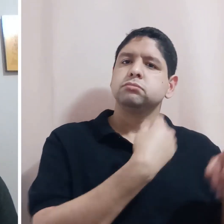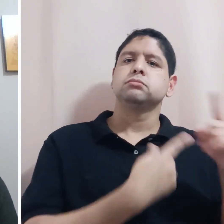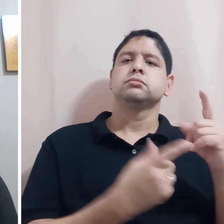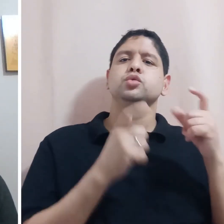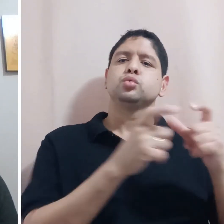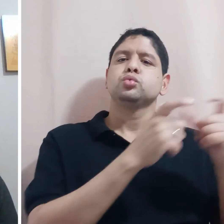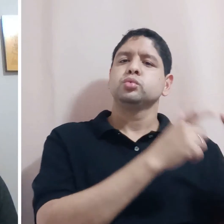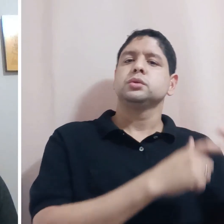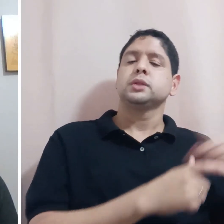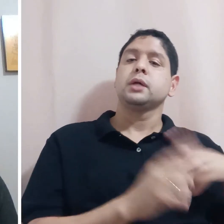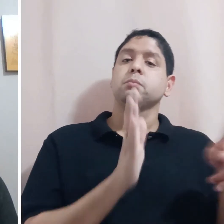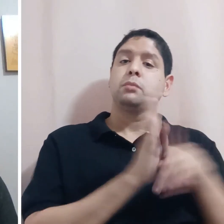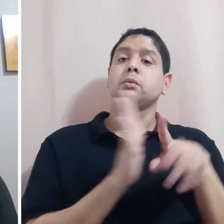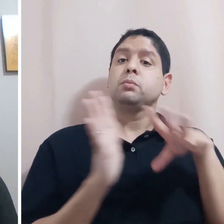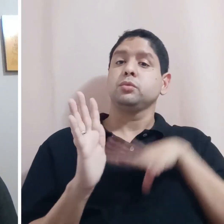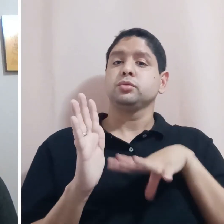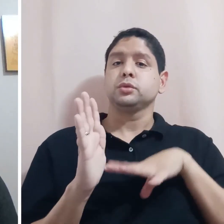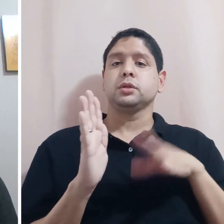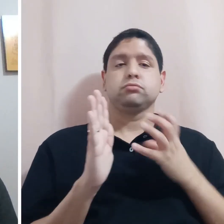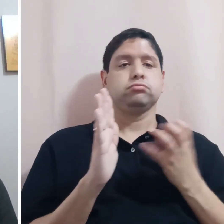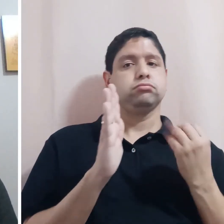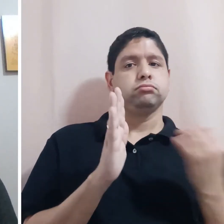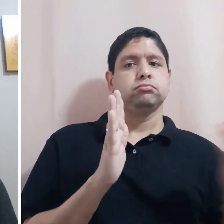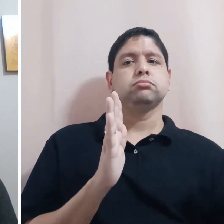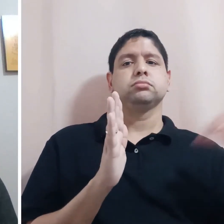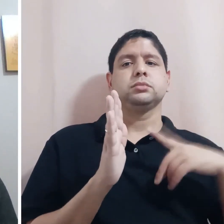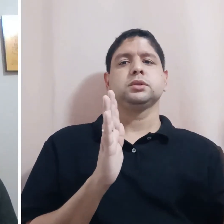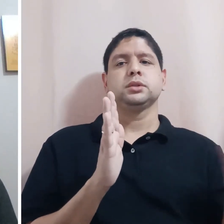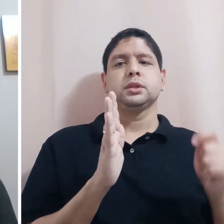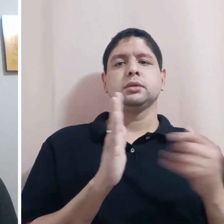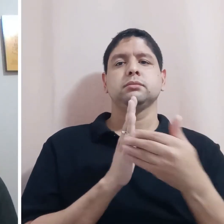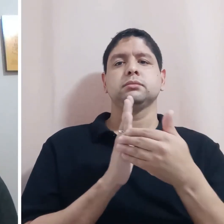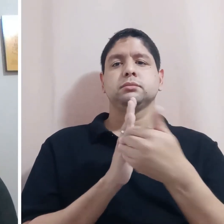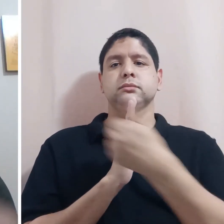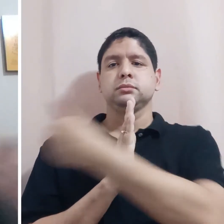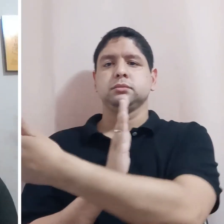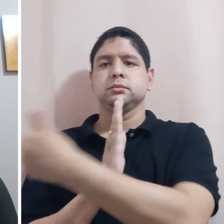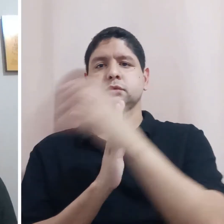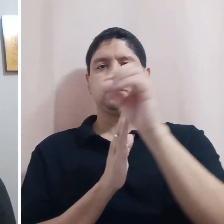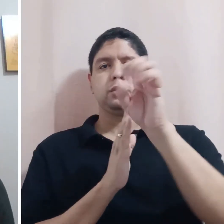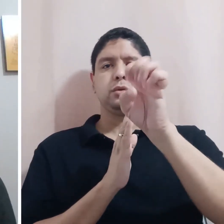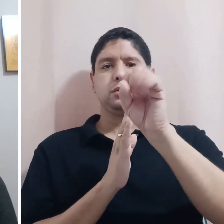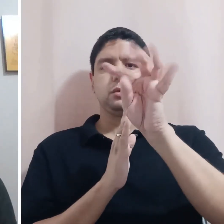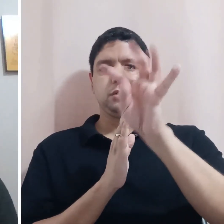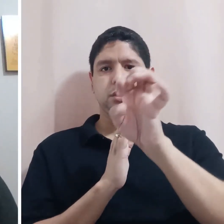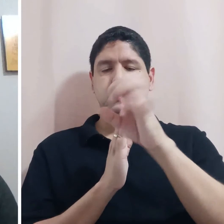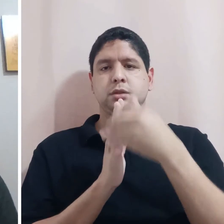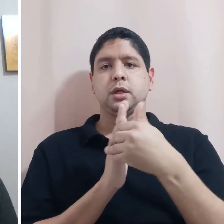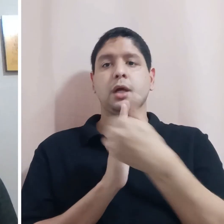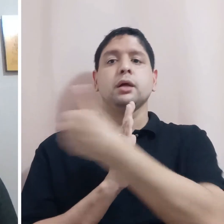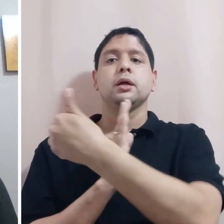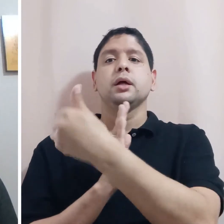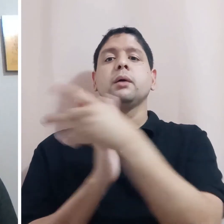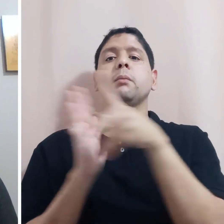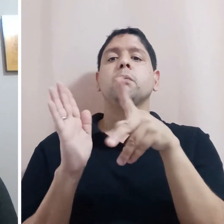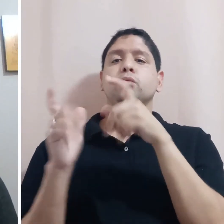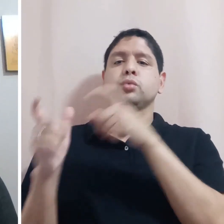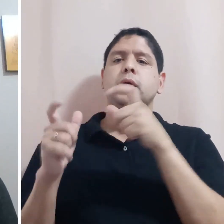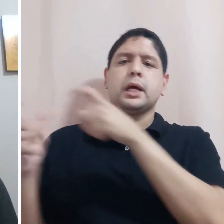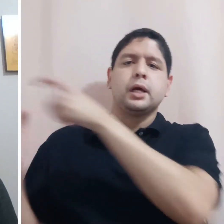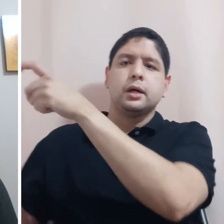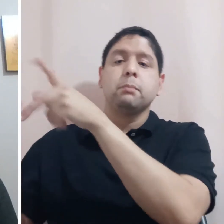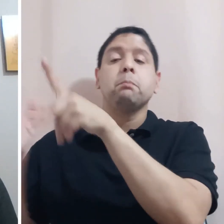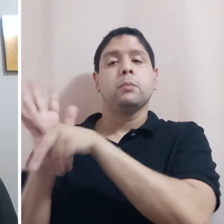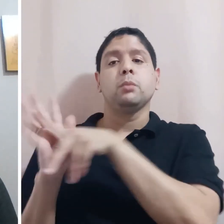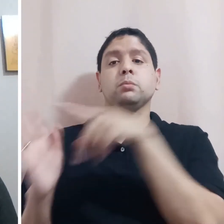seria aí, né, seriam as rotas, seriam terras que seriam de Portugal. E para o outro lado seriam as terras, as rotas